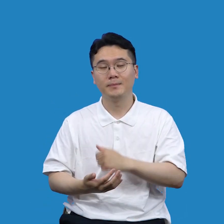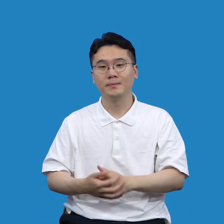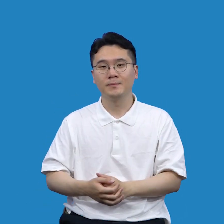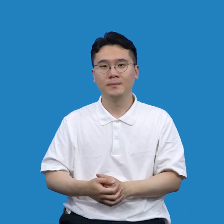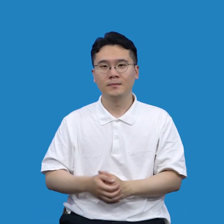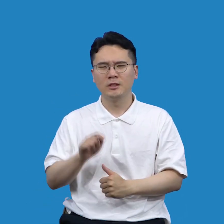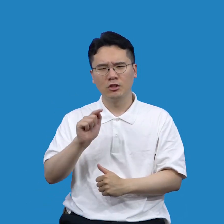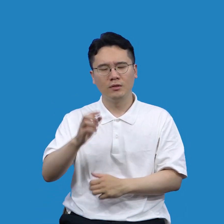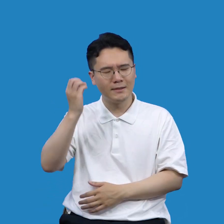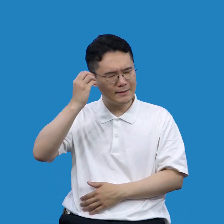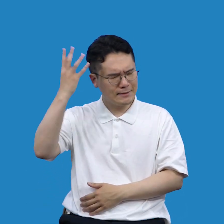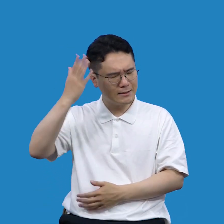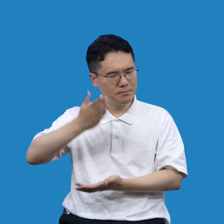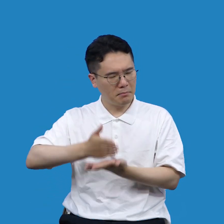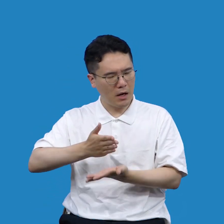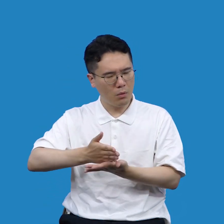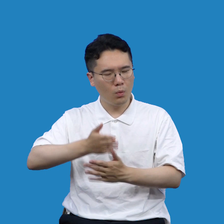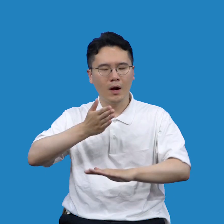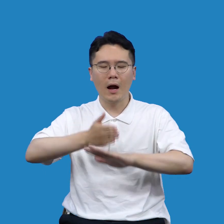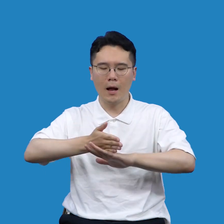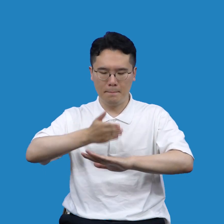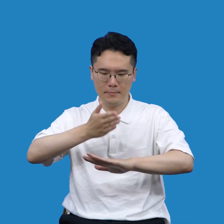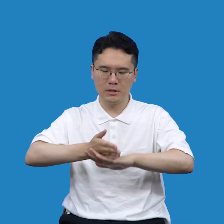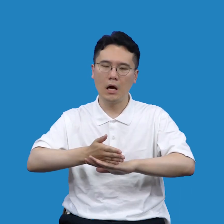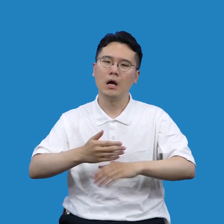그것을 잊지 말고 감사해야 한다는 것입니다.